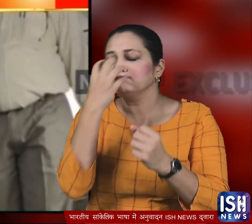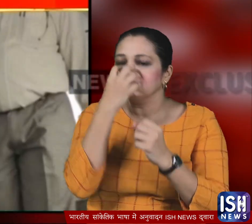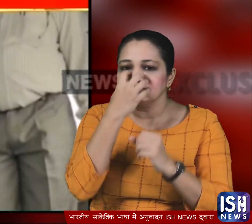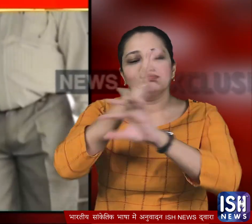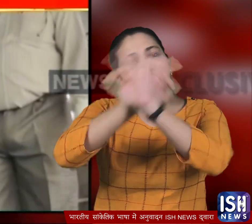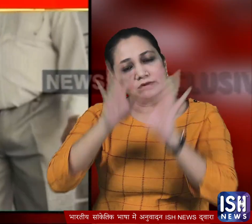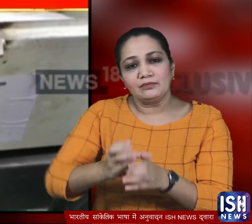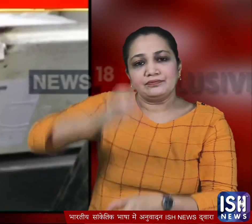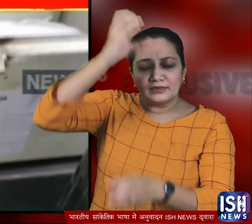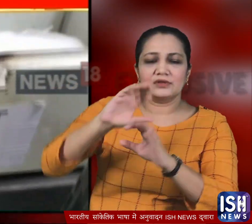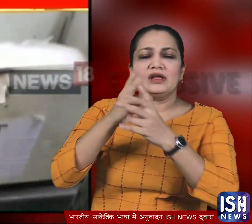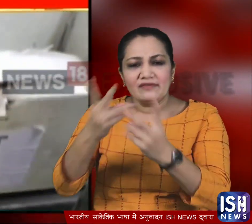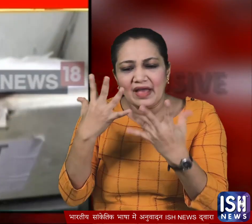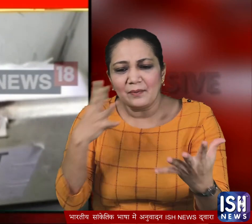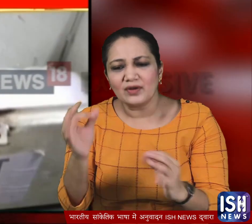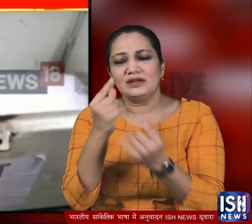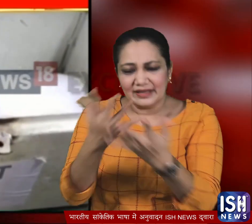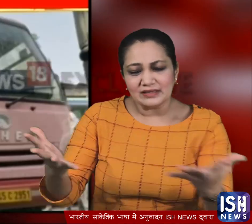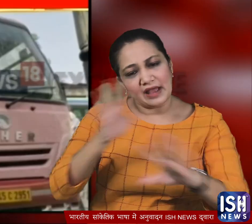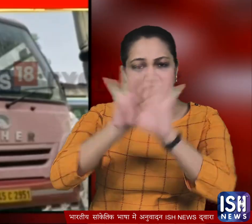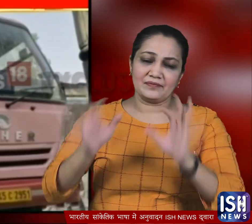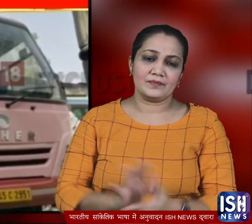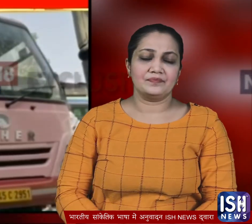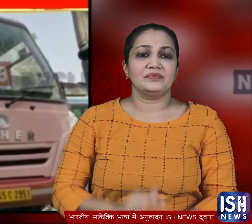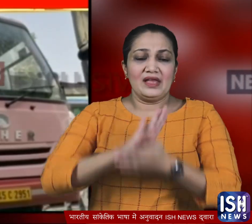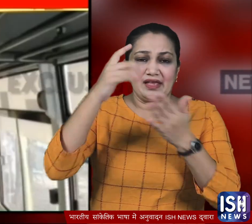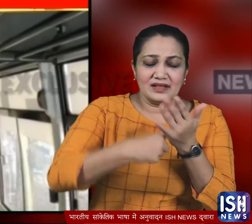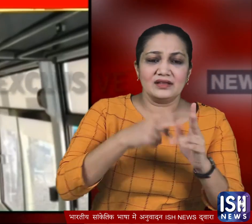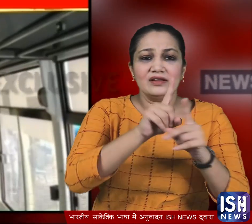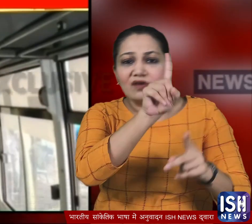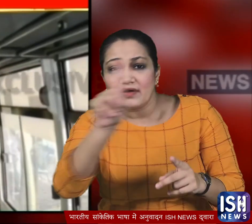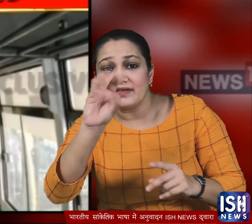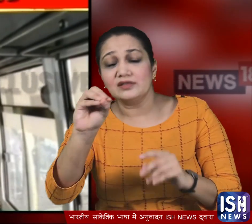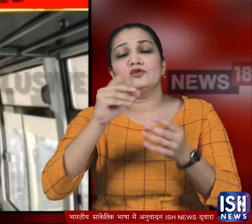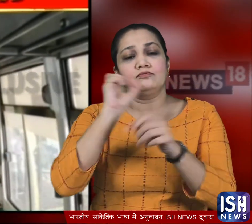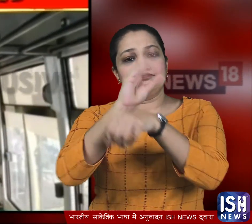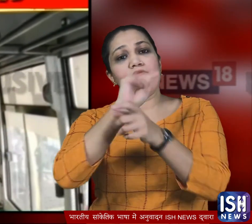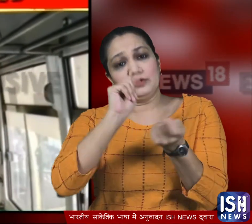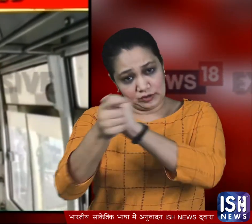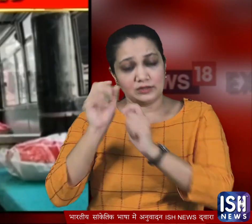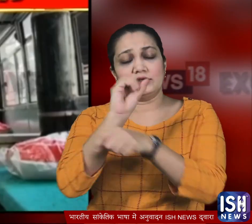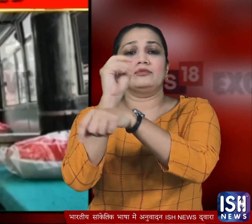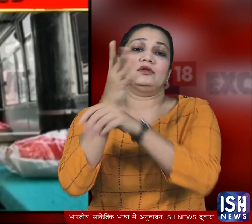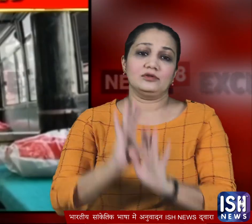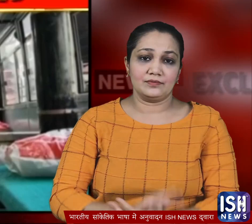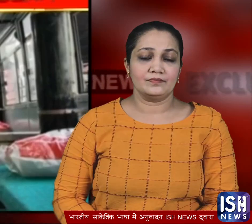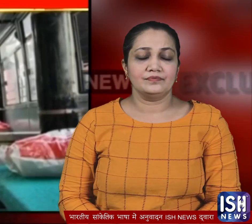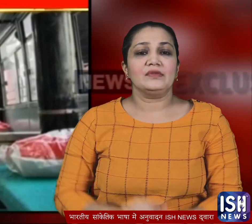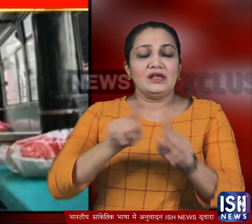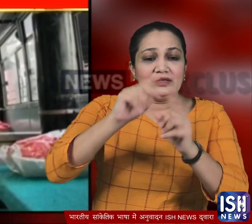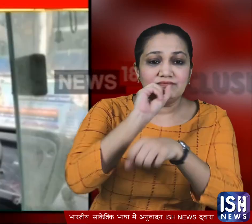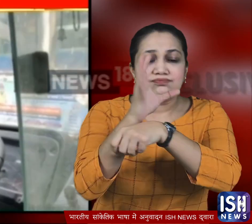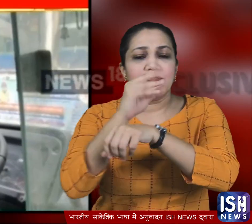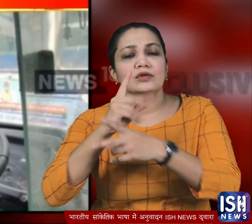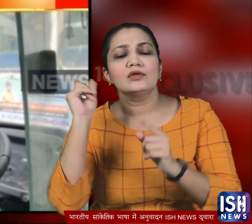हुए ऑक्सीजन सिलेंडर और दूसरे जरूरी इंतजाम किए गए। हरियाणा रोडवेज 110 मिनी बसों को एम्बुलेंस में बदलने वाला है। खास बात यह कि इन